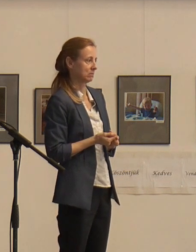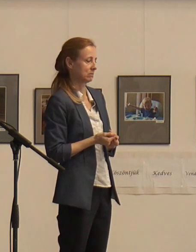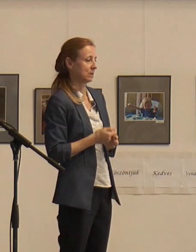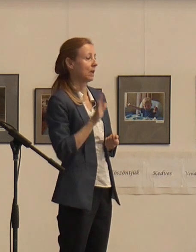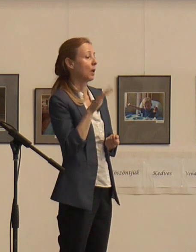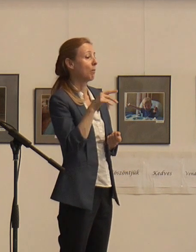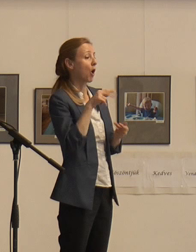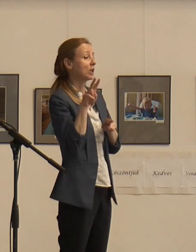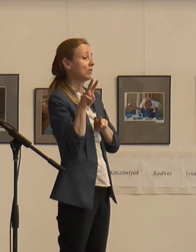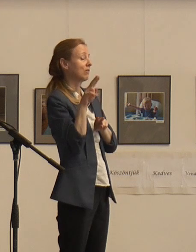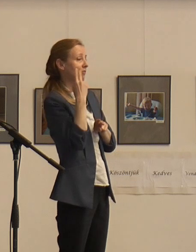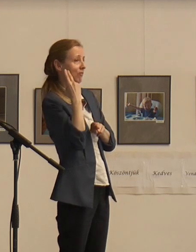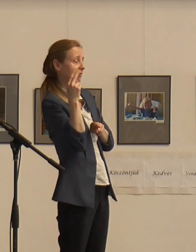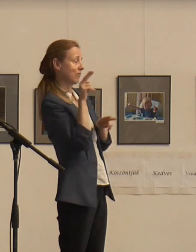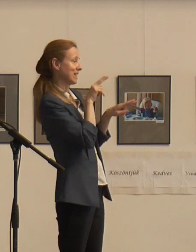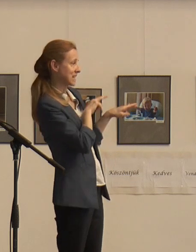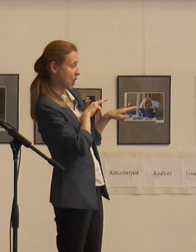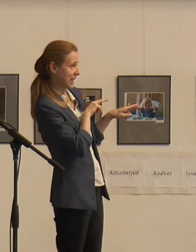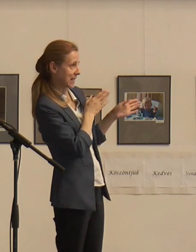Majd visszanéztem,